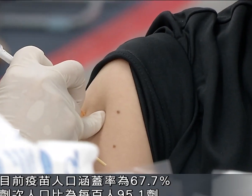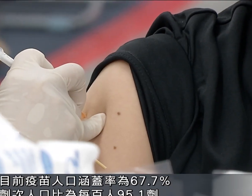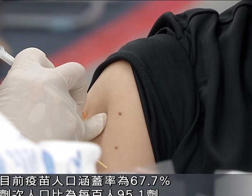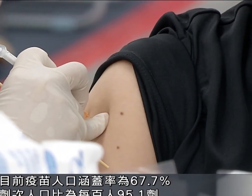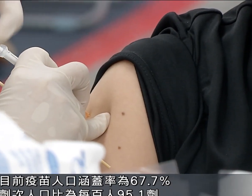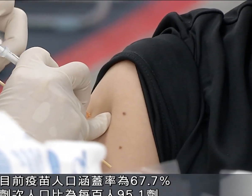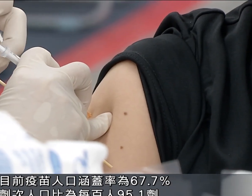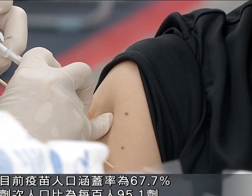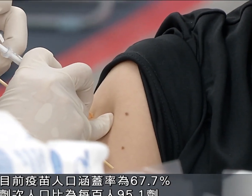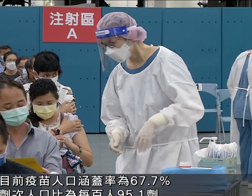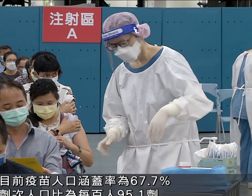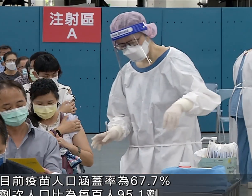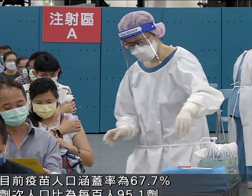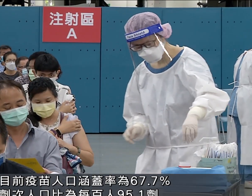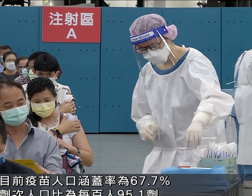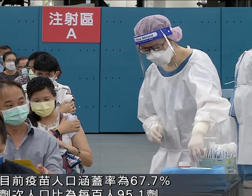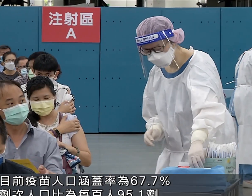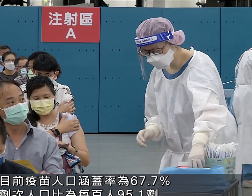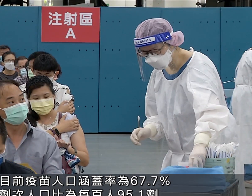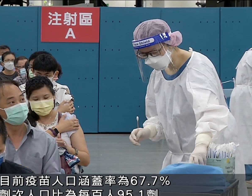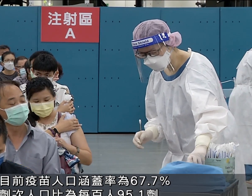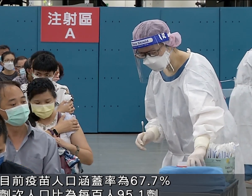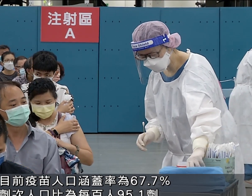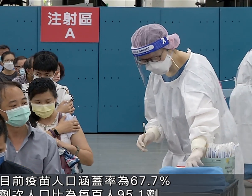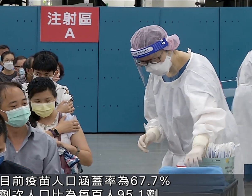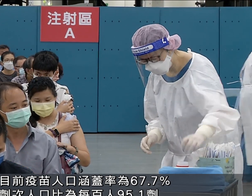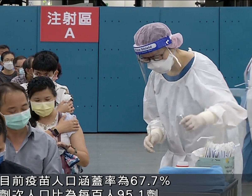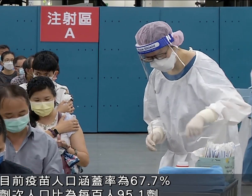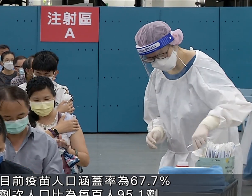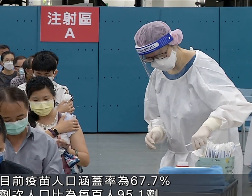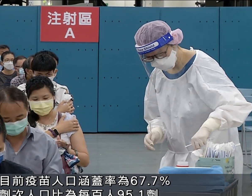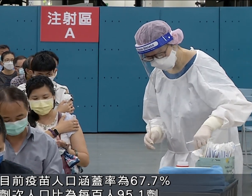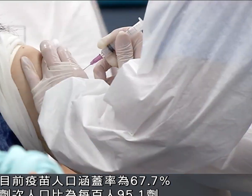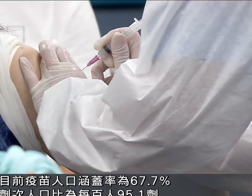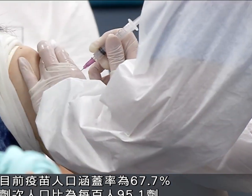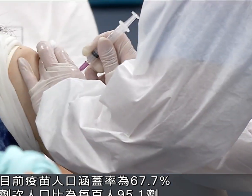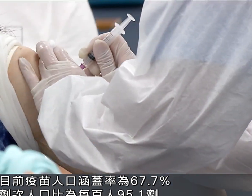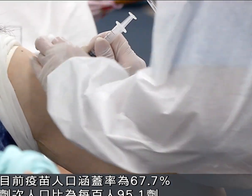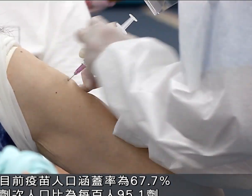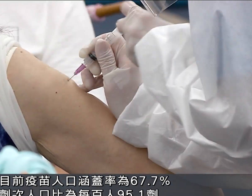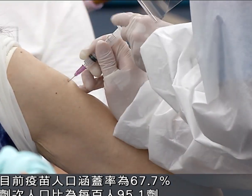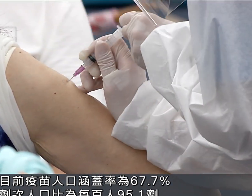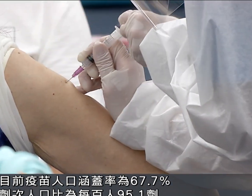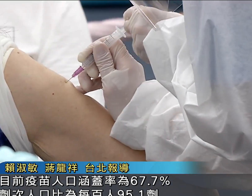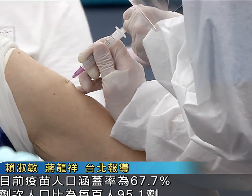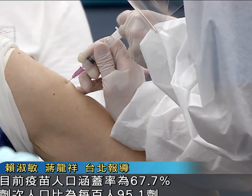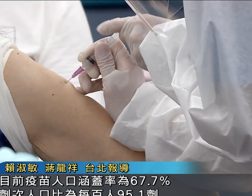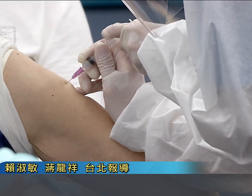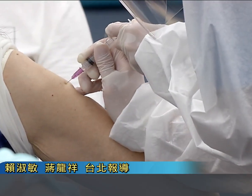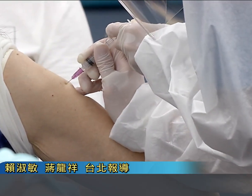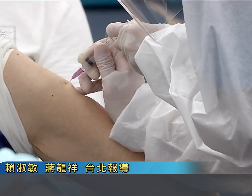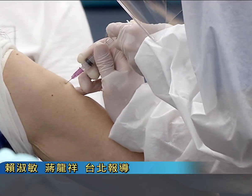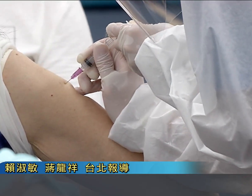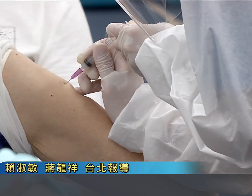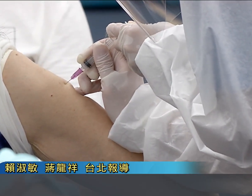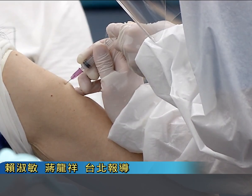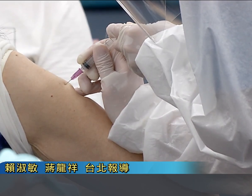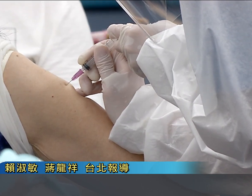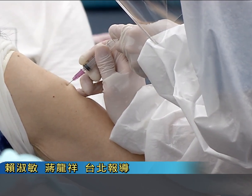前疫苗人口涵盖率为67.7%，剂次人口比为每100人95.1剂。记者赖淑明、蒋龙翔特报